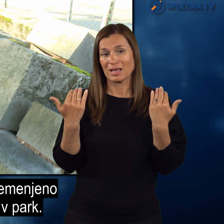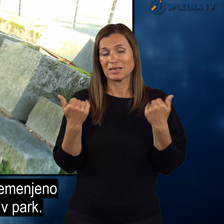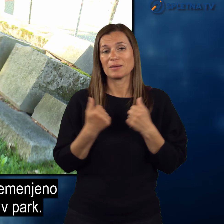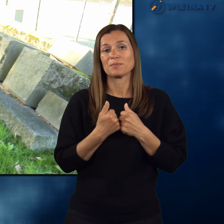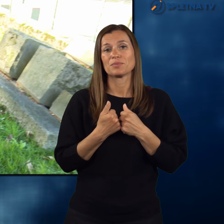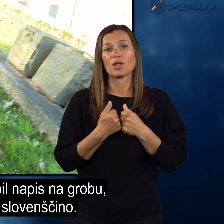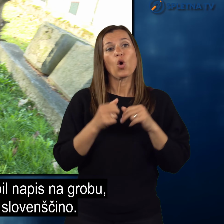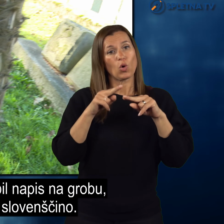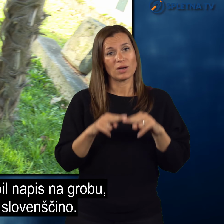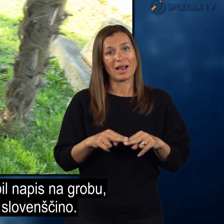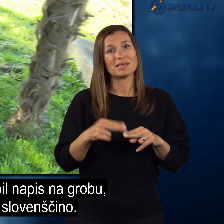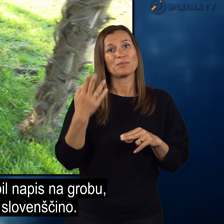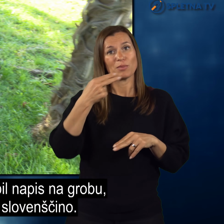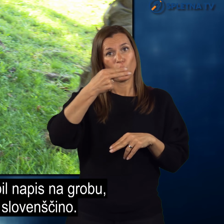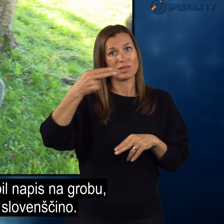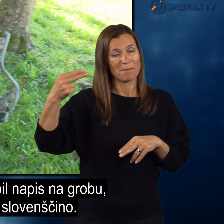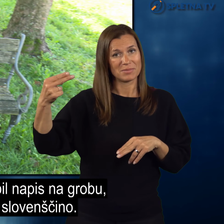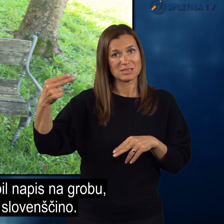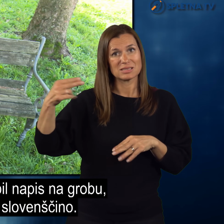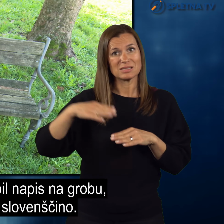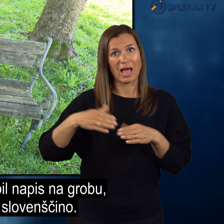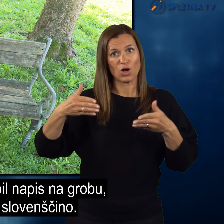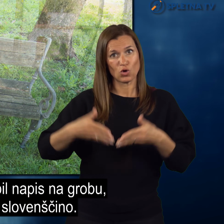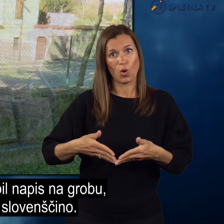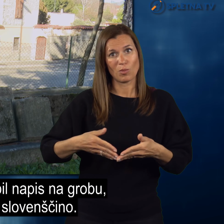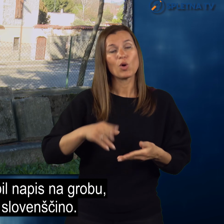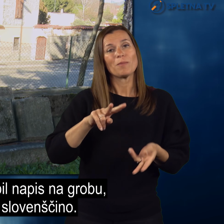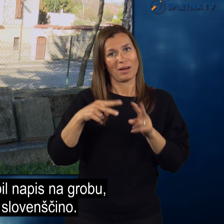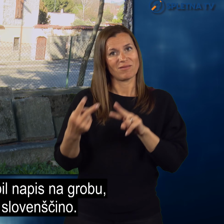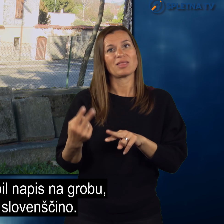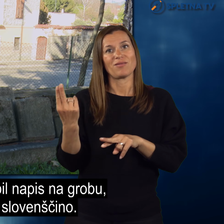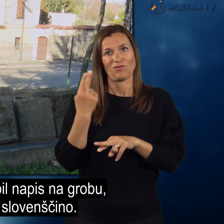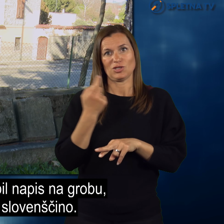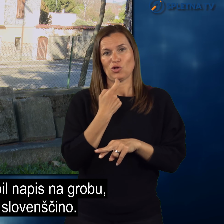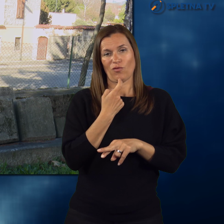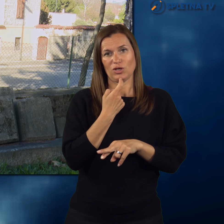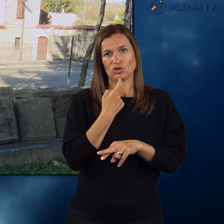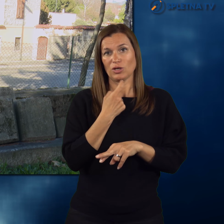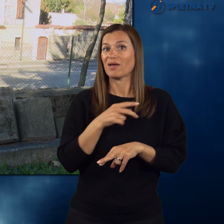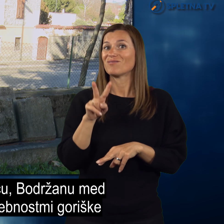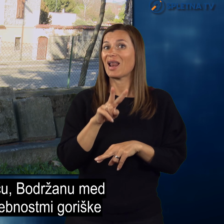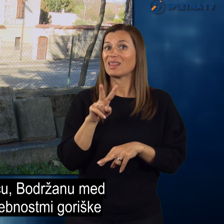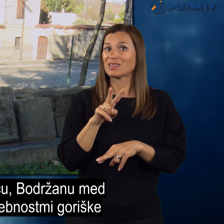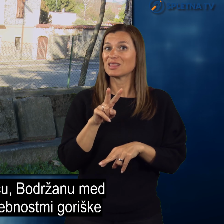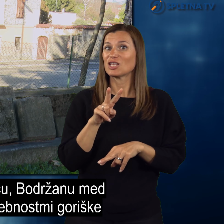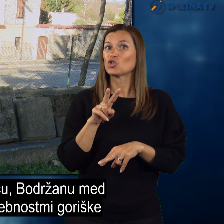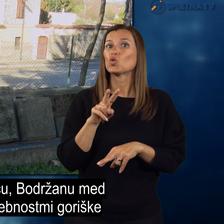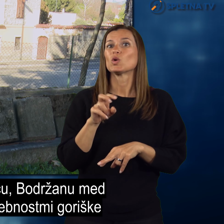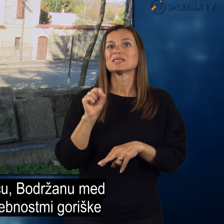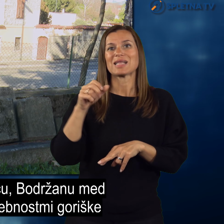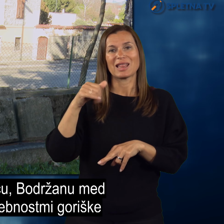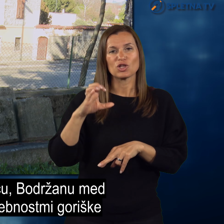park. Hranjen pa je bil napis na grobu, preveden v slovenščino: Valentinu